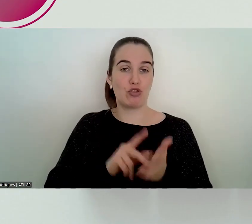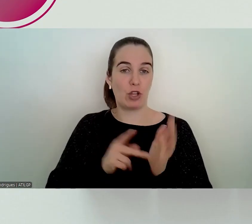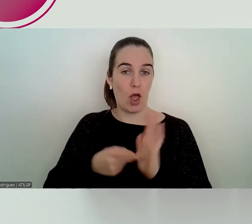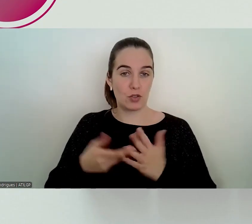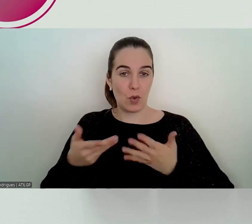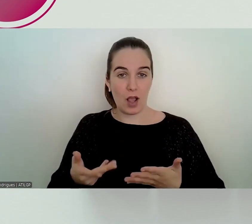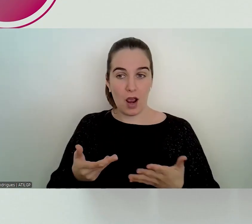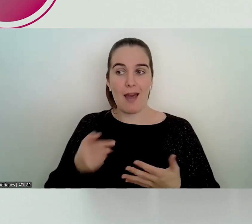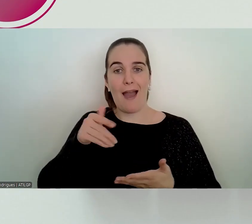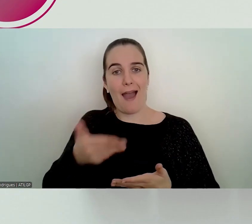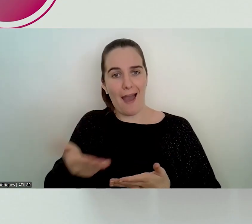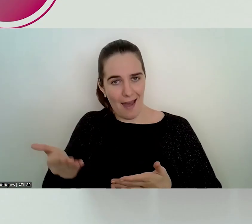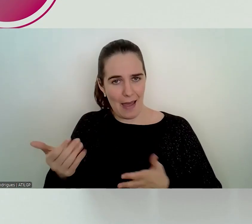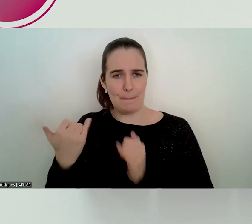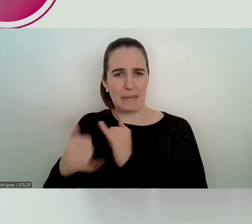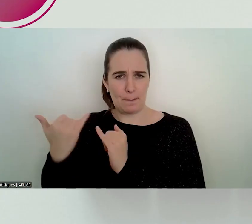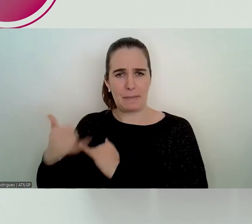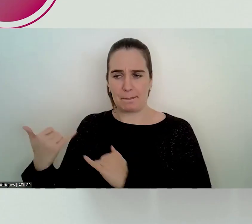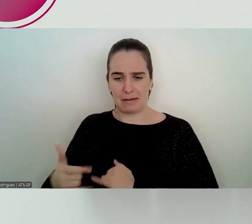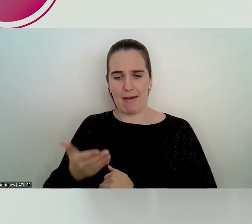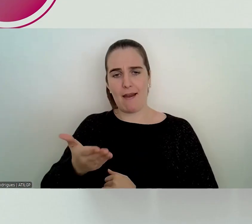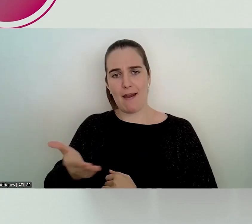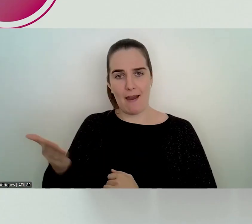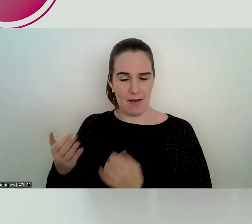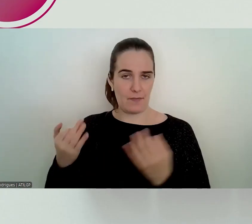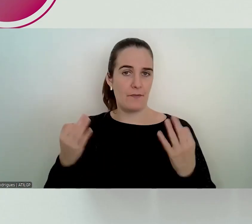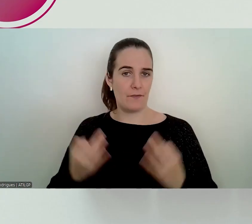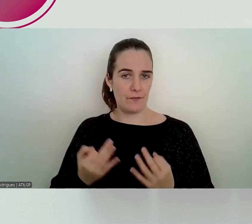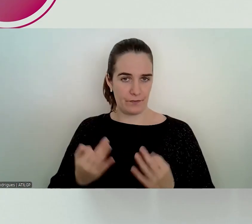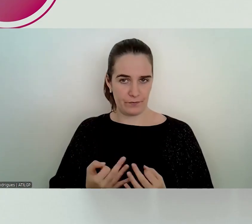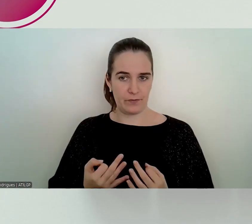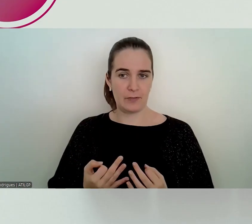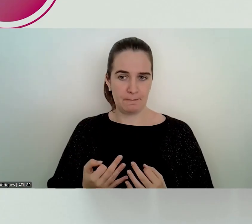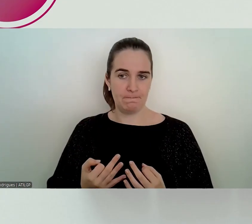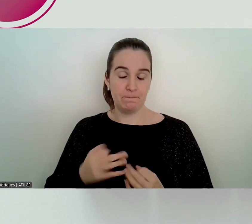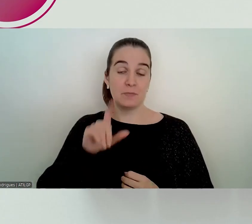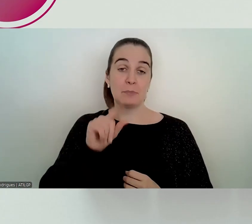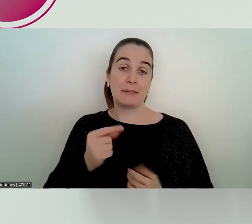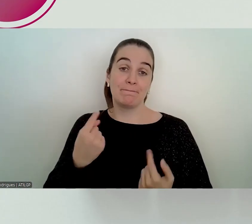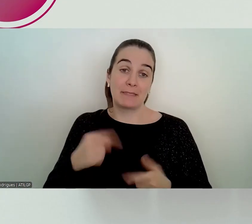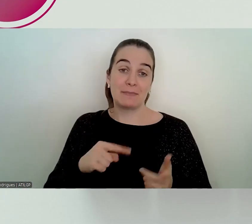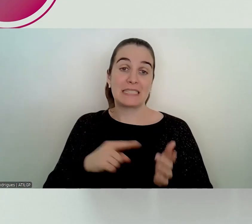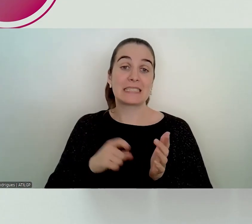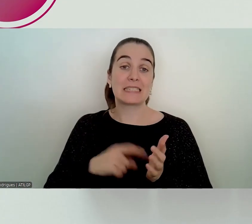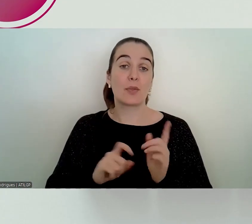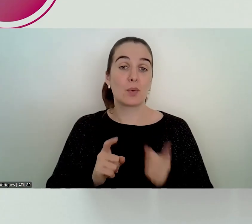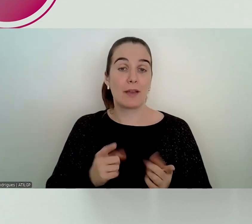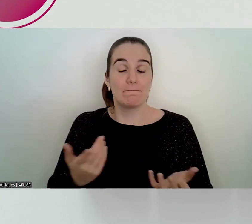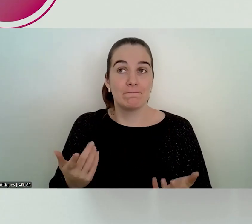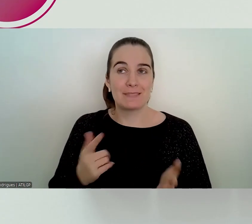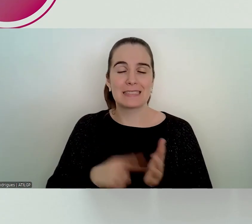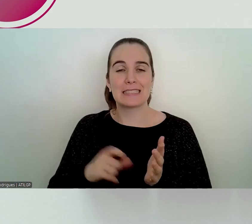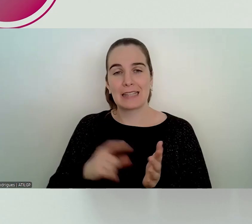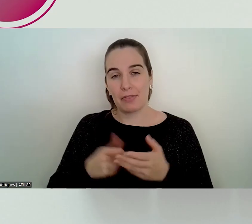sobre os perigos que ele nos traz nesta necessidade, que é uma necessidade